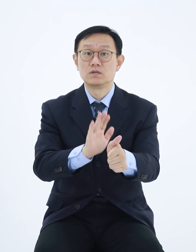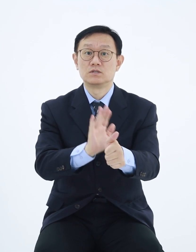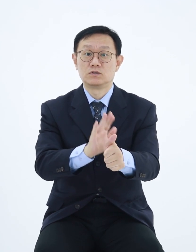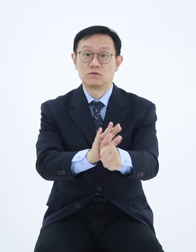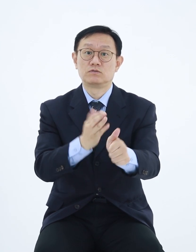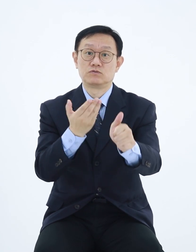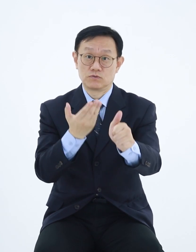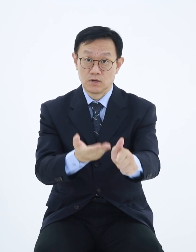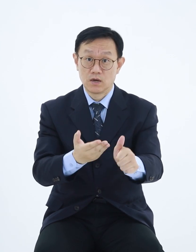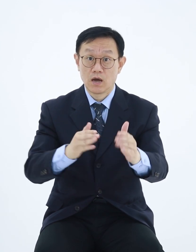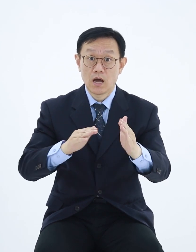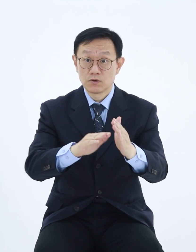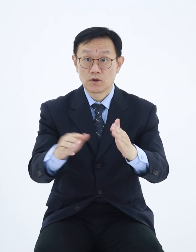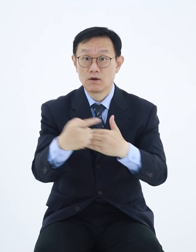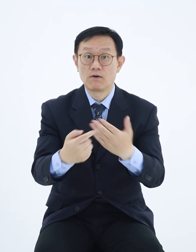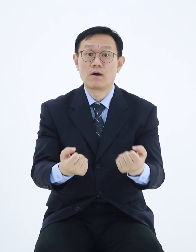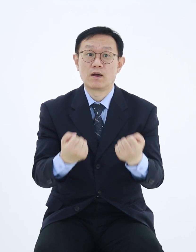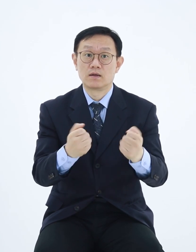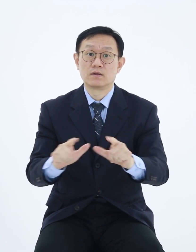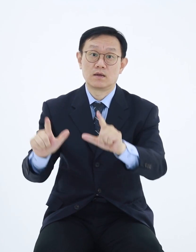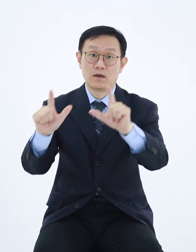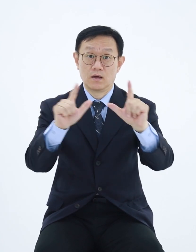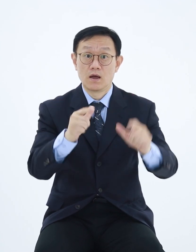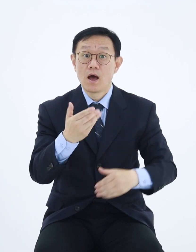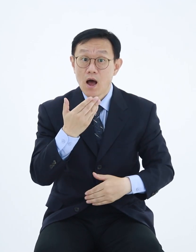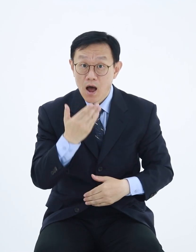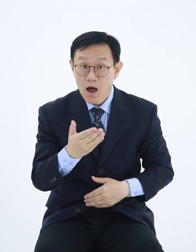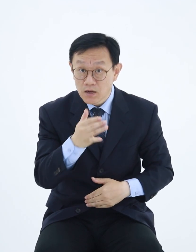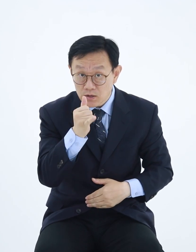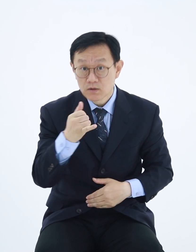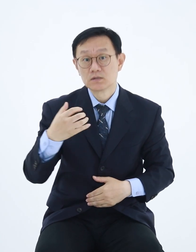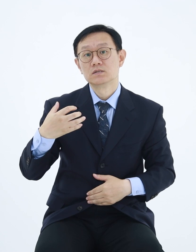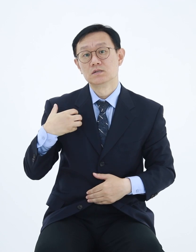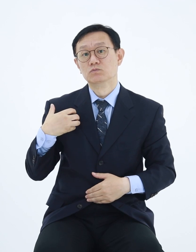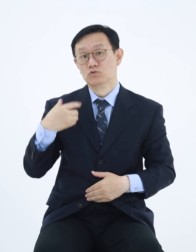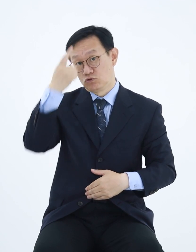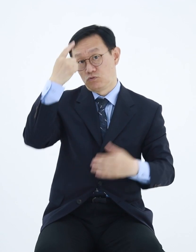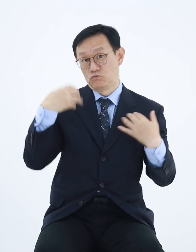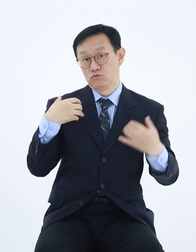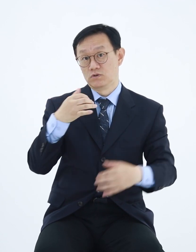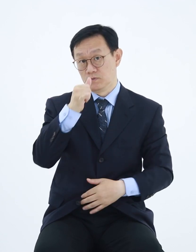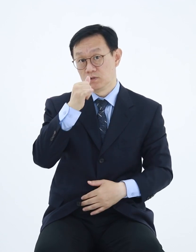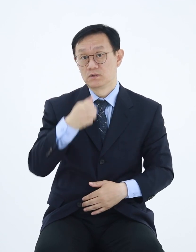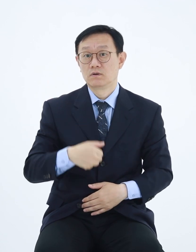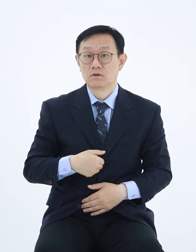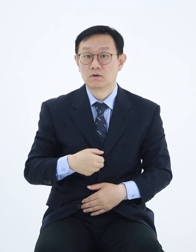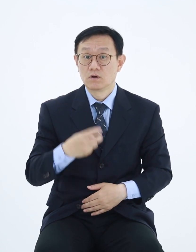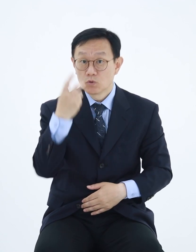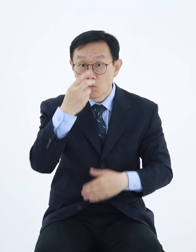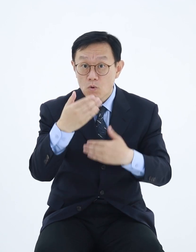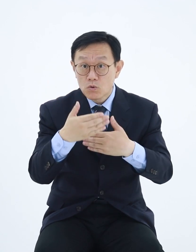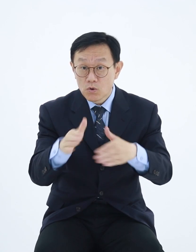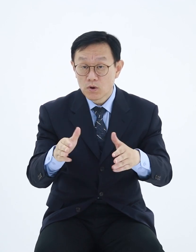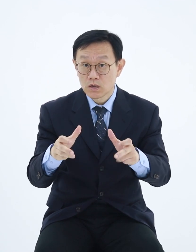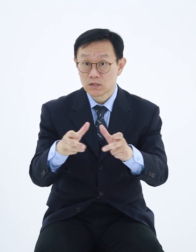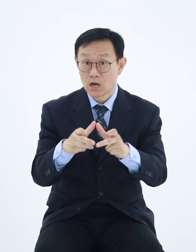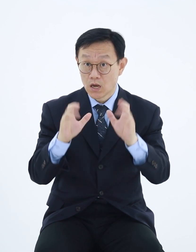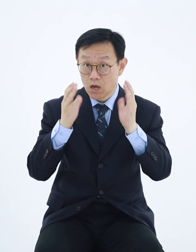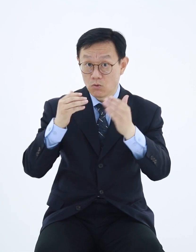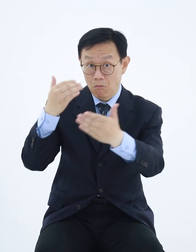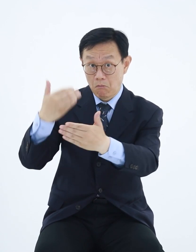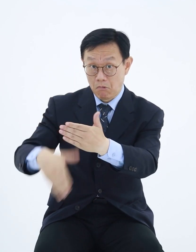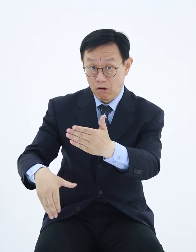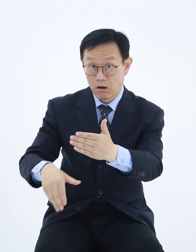지원을 제공해 가정이 건강하게 생활할 수 있도록 할 의무가 있습니다. 초등 돌봄교실에서 장애아동을 배제하는